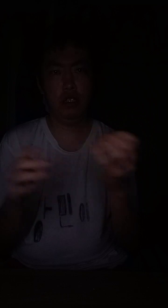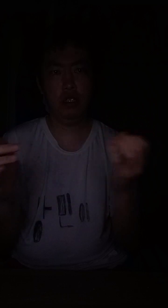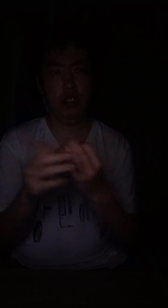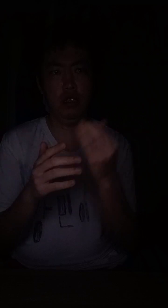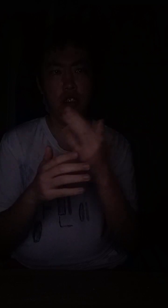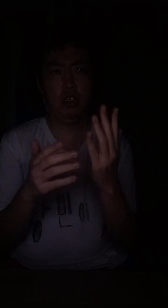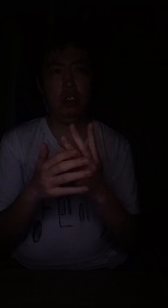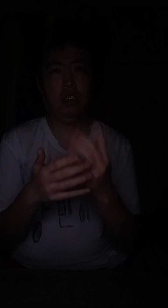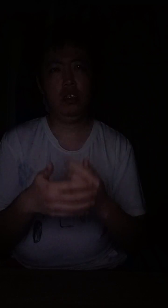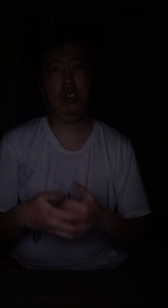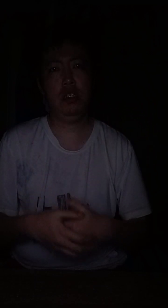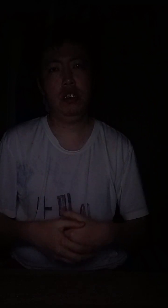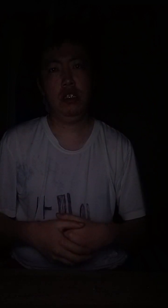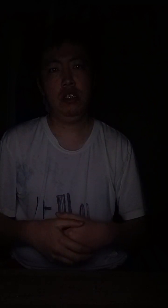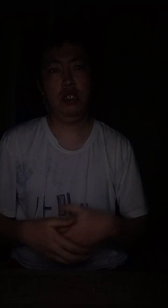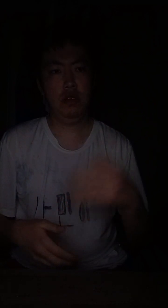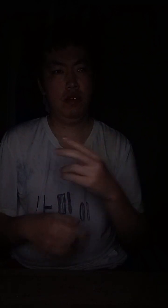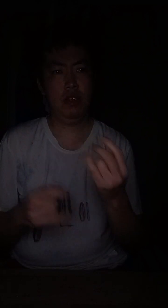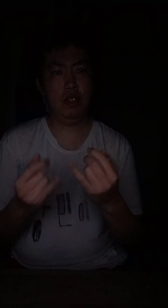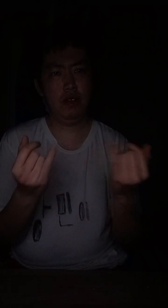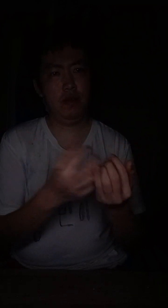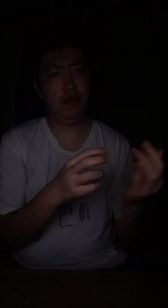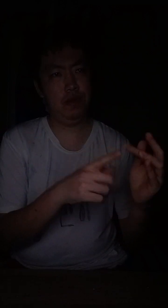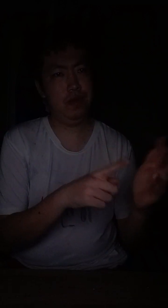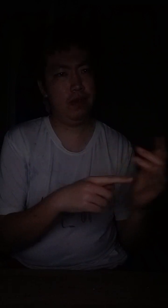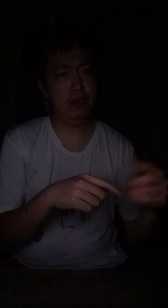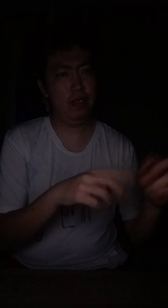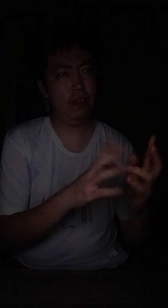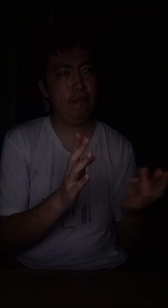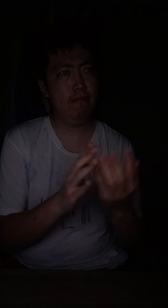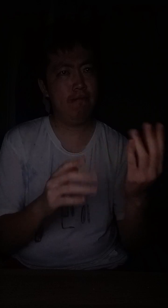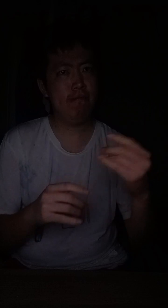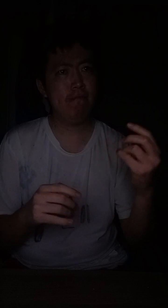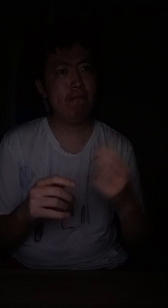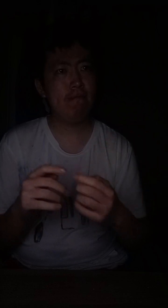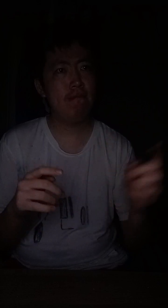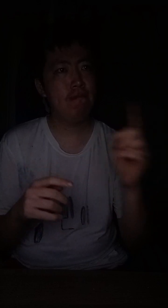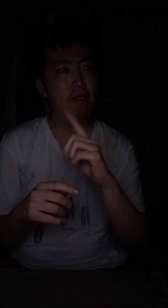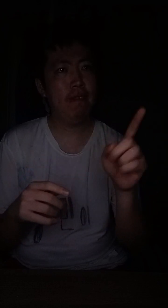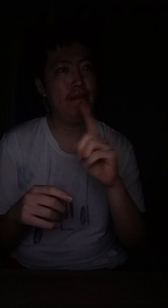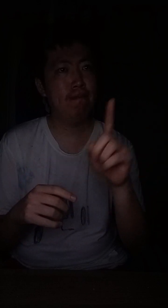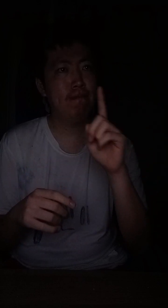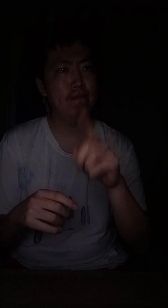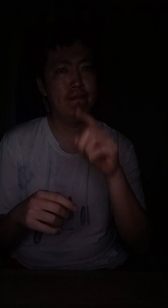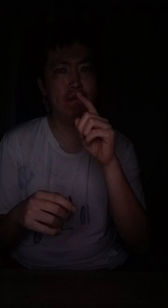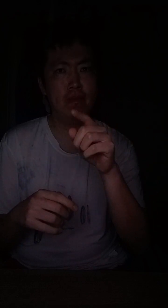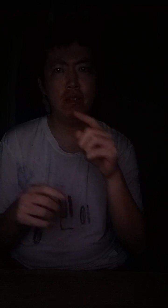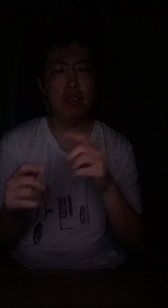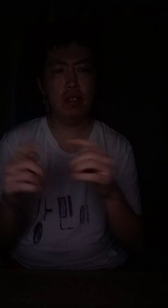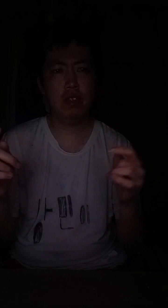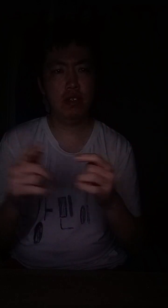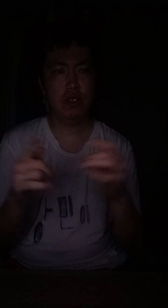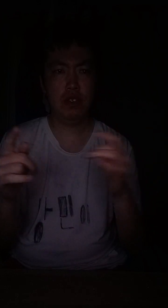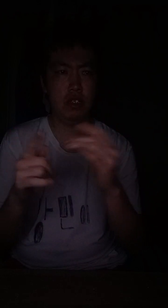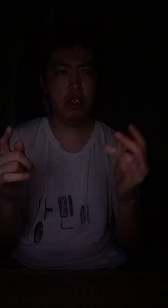겁니다. 불법이사 사장 선임 낙하산 경쟁 웬 말이냐? 박민의 거스기 노릇을 톡톡히